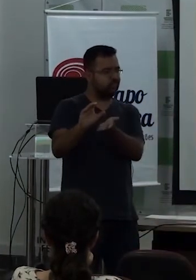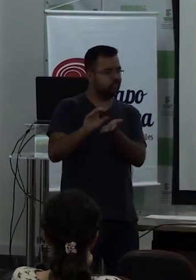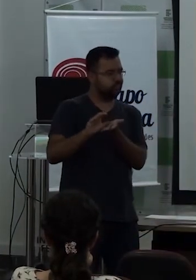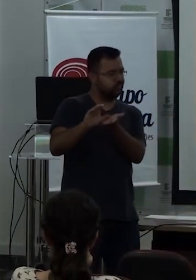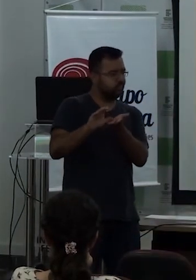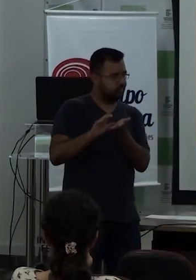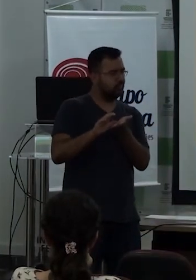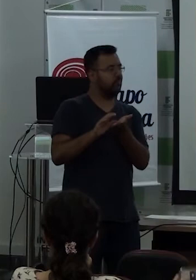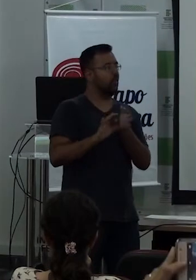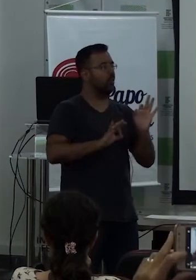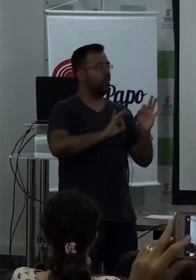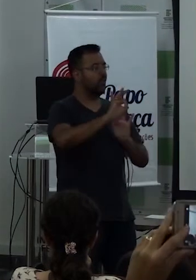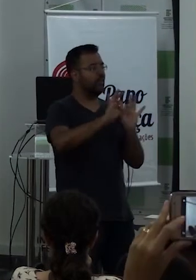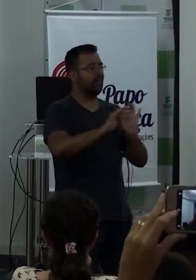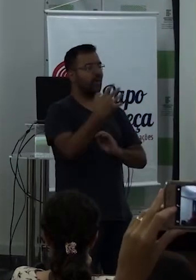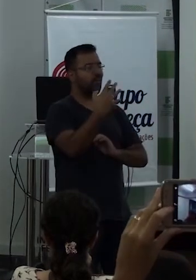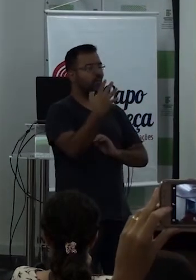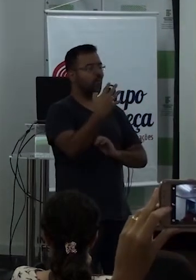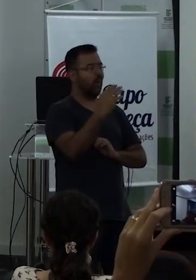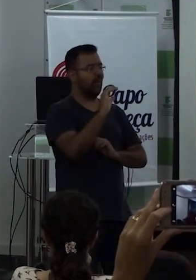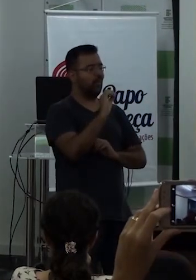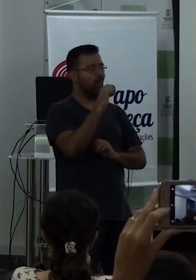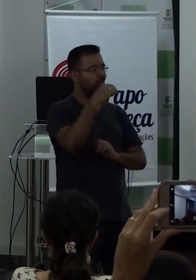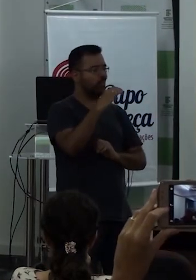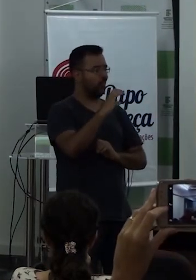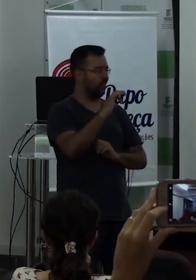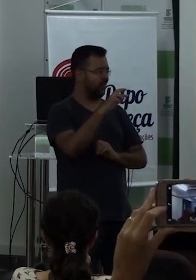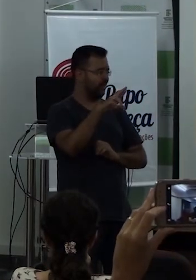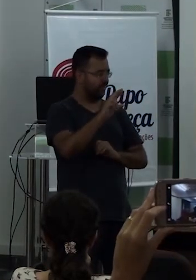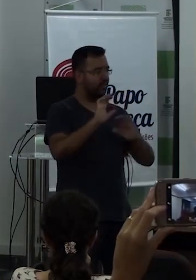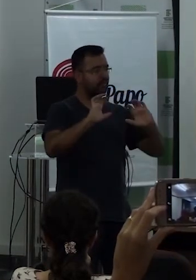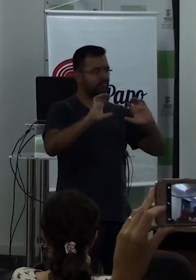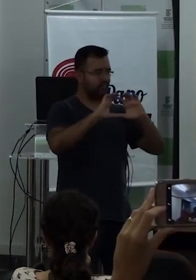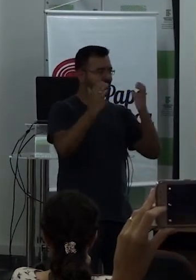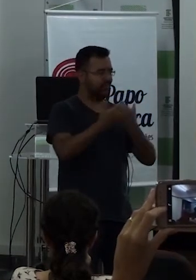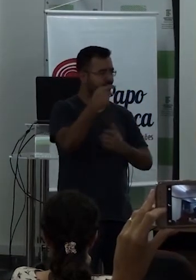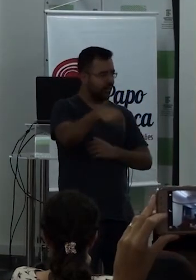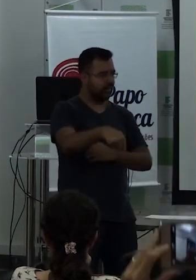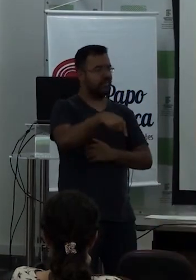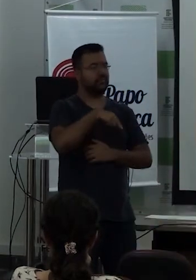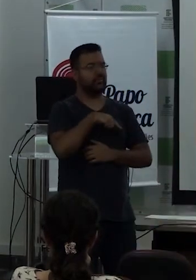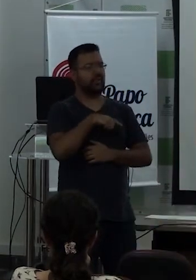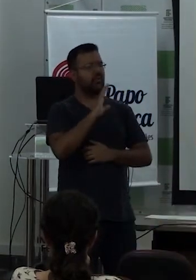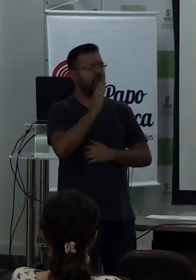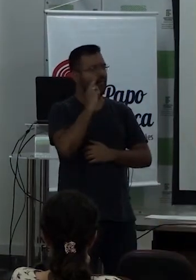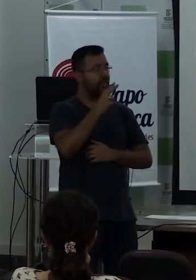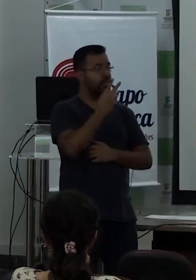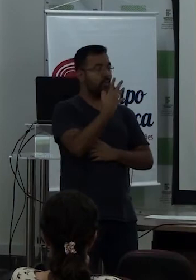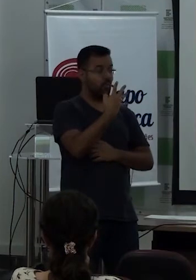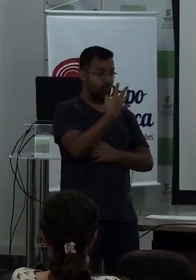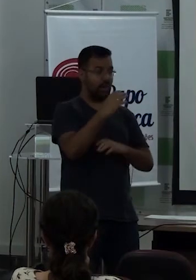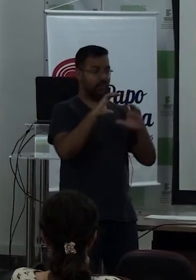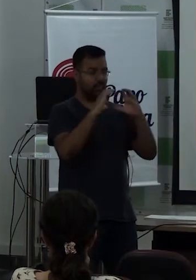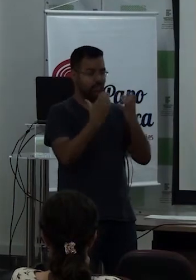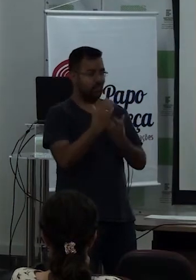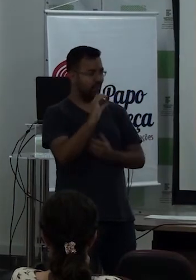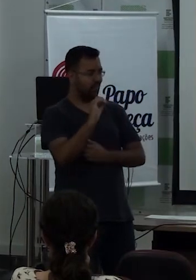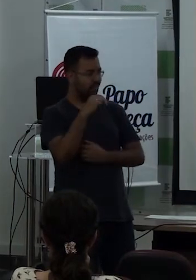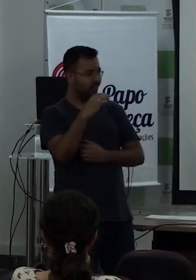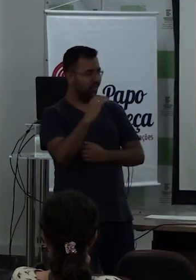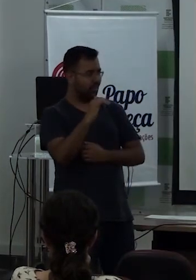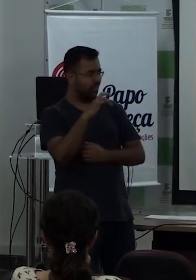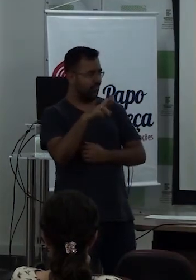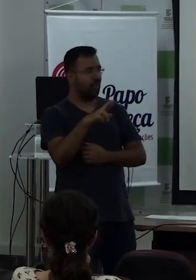execução do quarto Concefó para a CAPES, CNPq. Então, a gente viu que o quarto Concefó já é um evento que